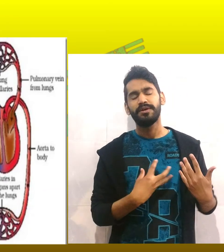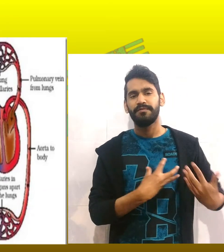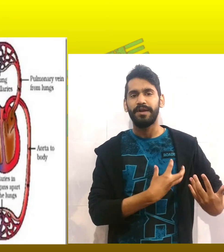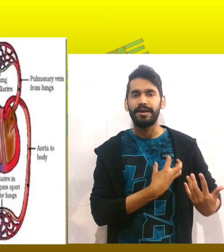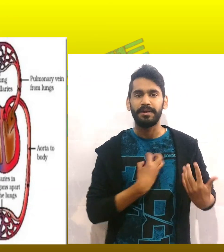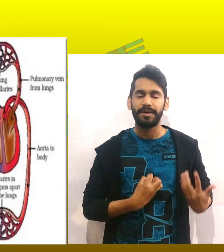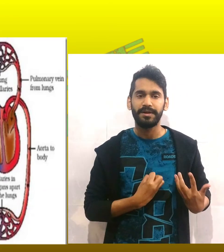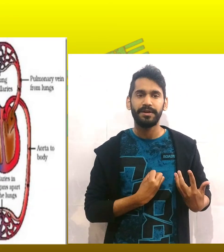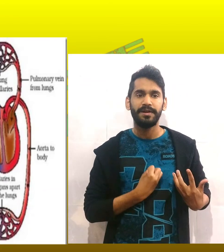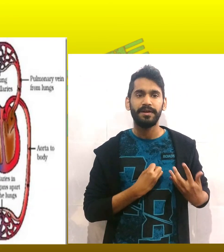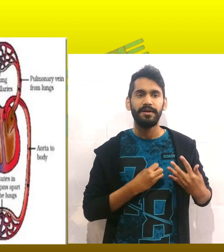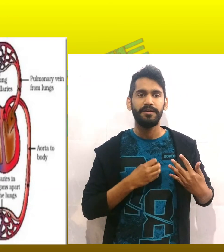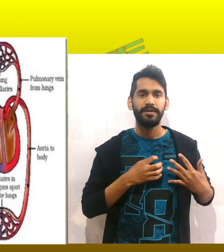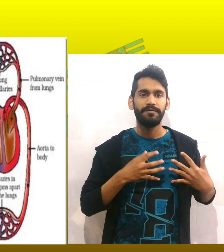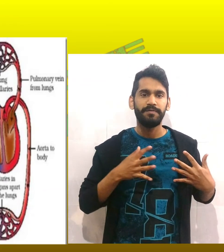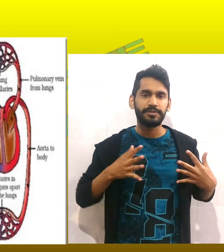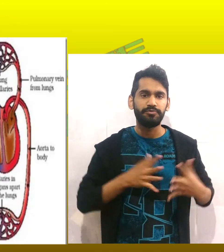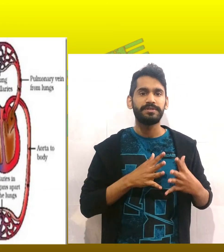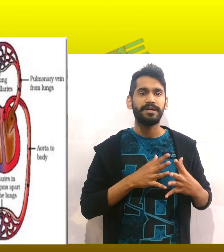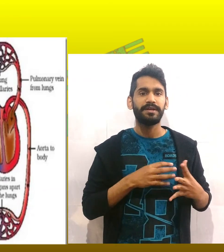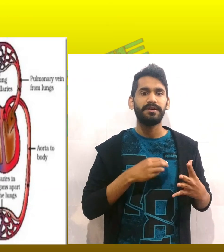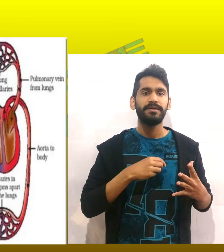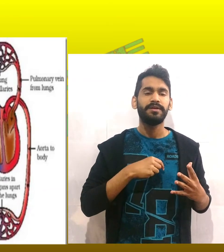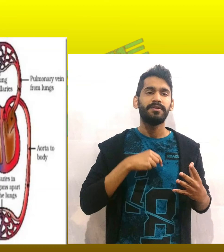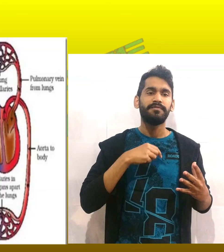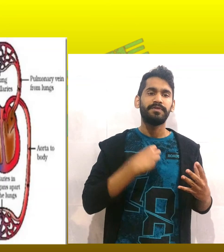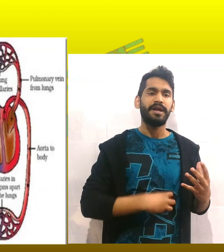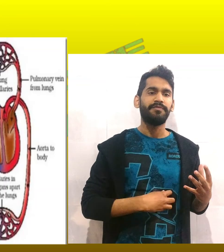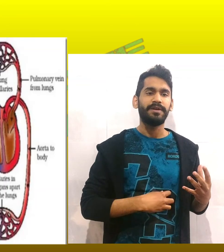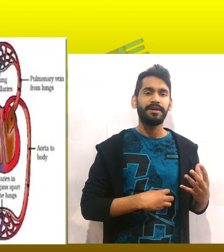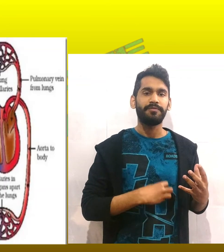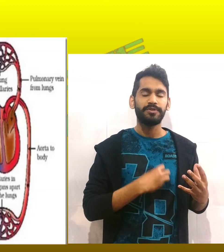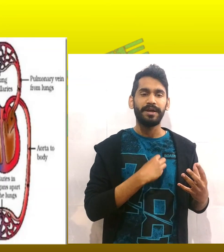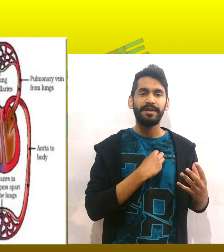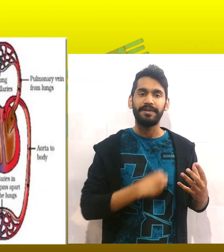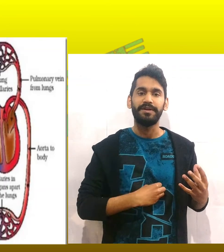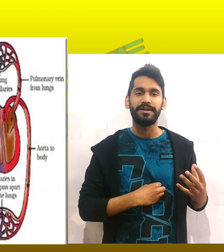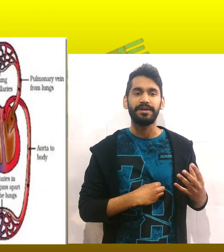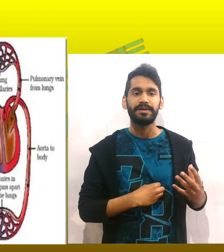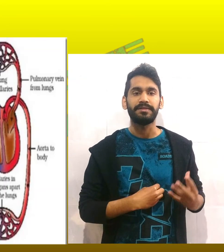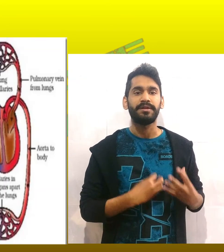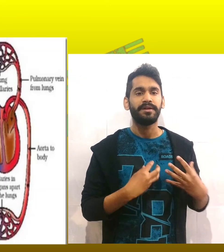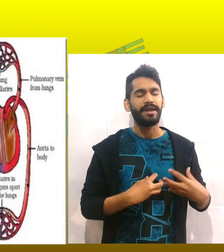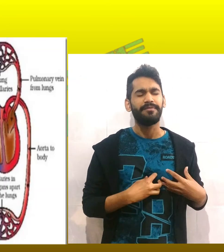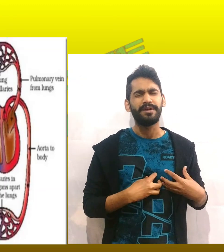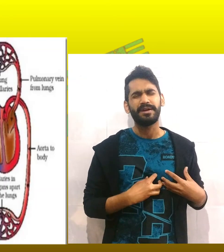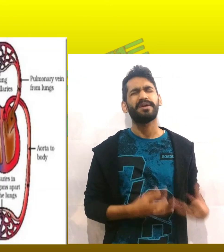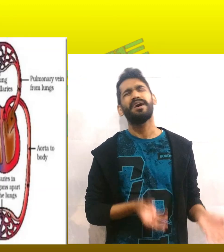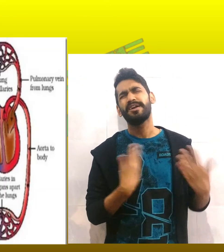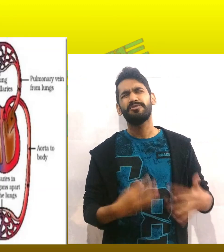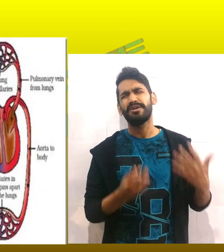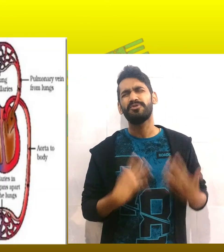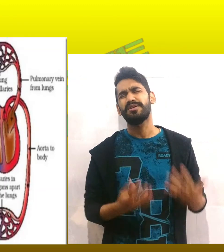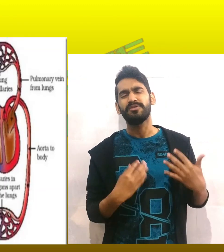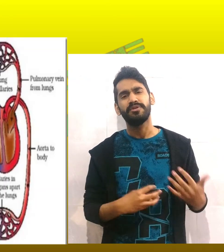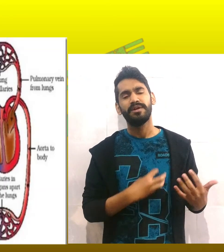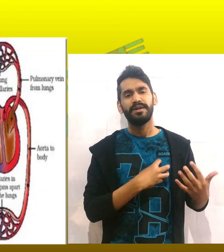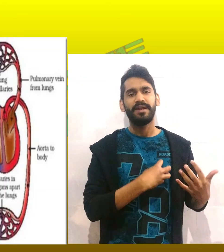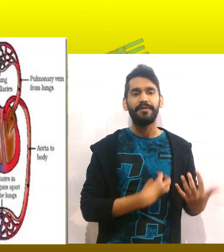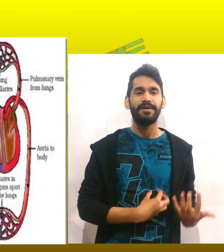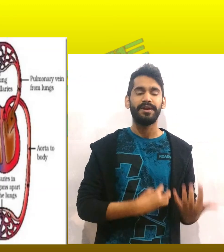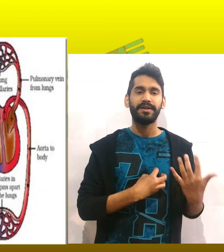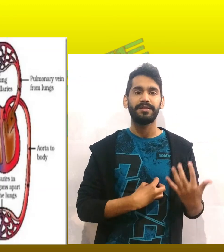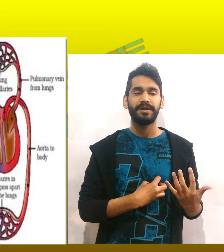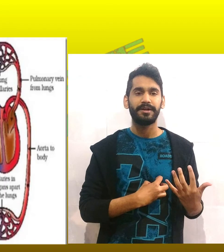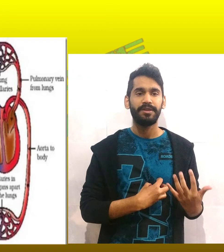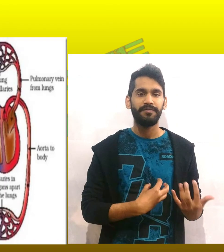दो। राइट एट्रियम इकट्ठा कर लेगा, फिर स्क्वीज करेगा, फिर लेफ्ट वेंट्रिकल वो जाएगा राइट वेंट्रिकल के अंदर। राइट वेंट्रिकल कहेगा आने दो।